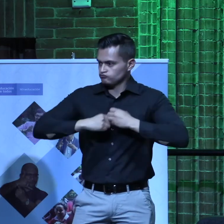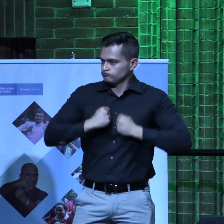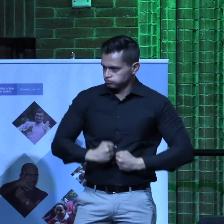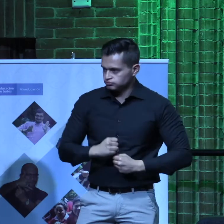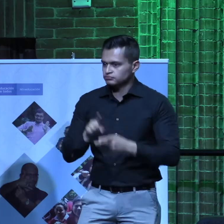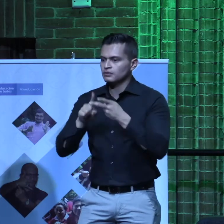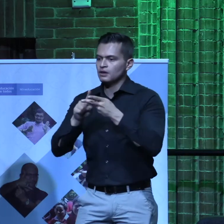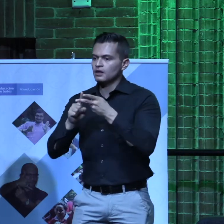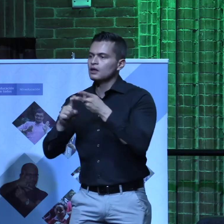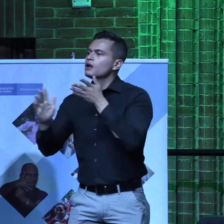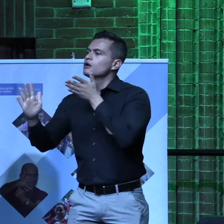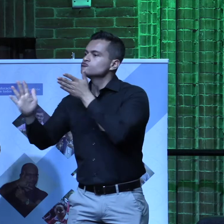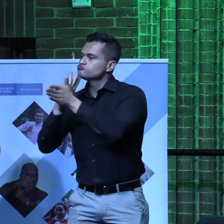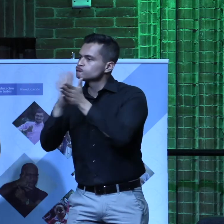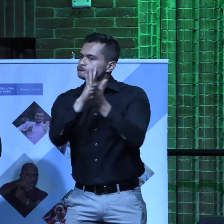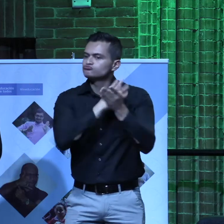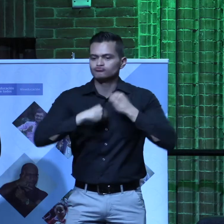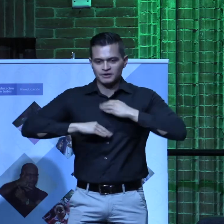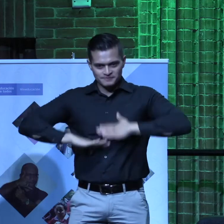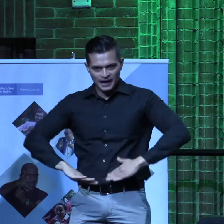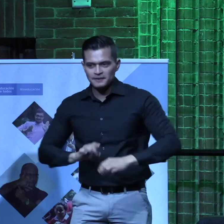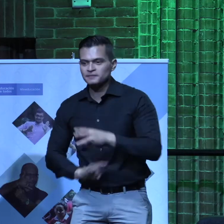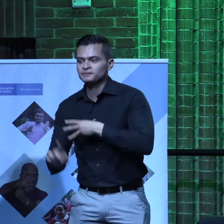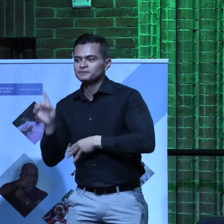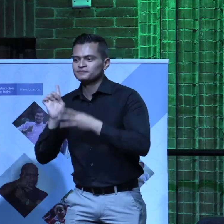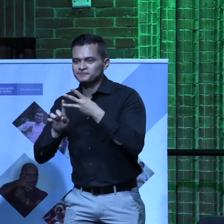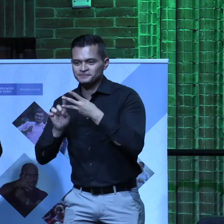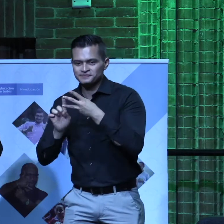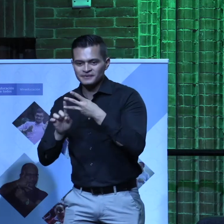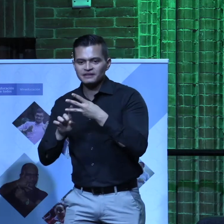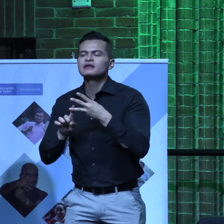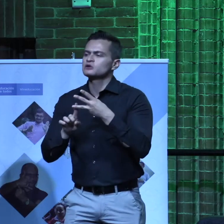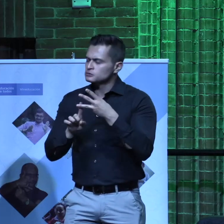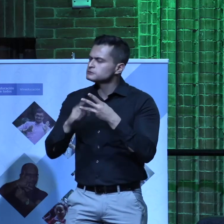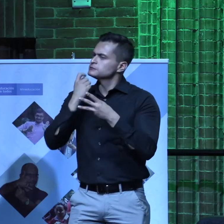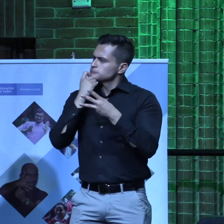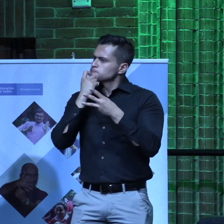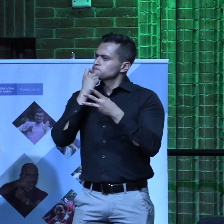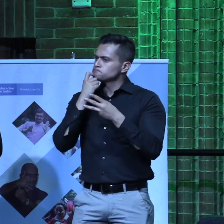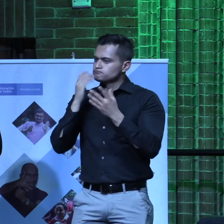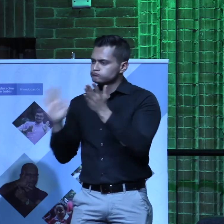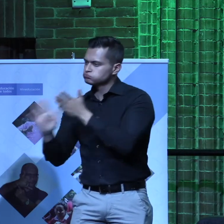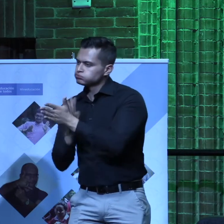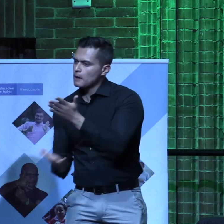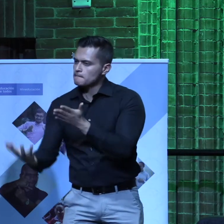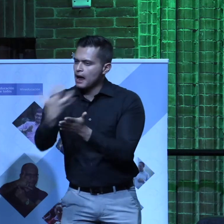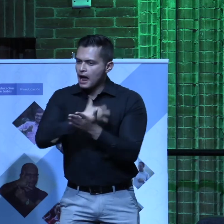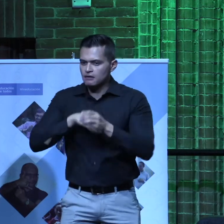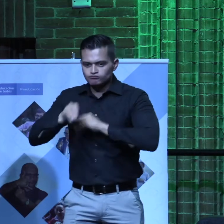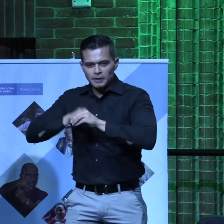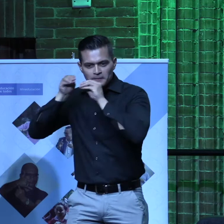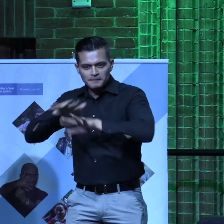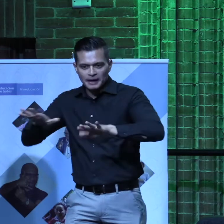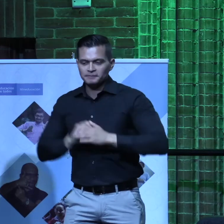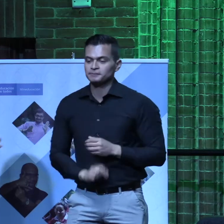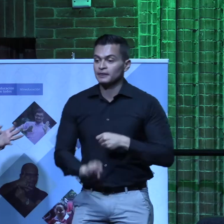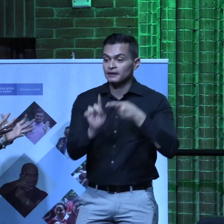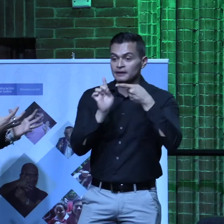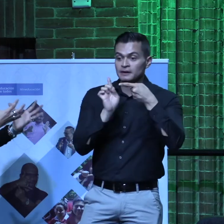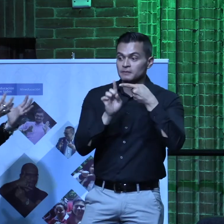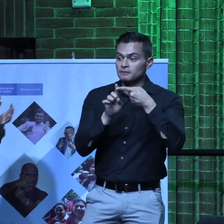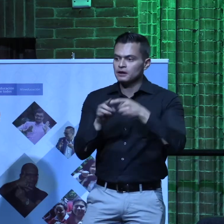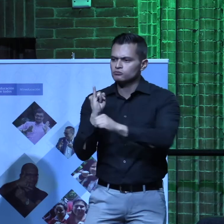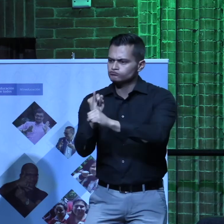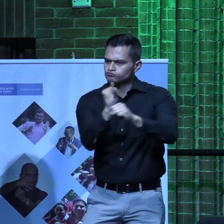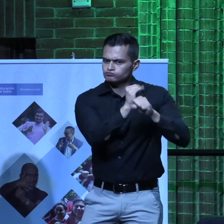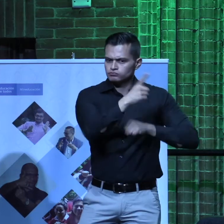acceso a la información e investigaciones y gestión del conocimiento. Frente al fortalecimiento institucional, teníamos 2 enfoques de trabajo. Uno,